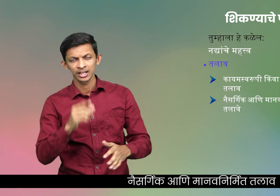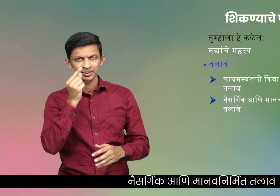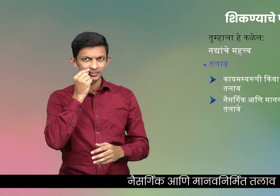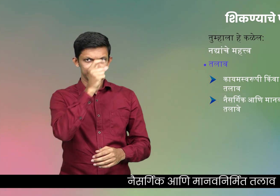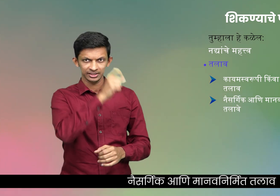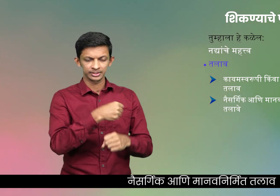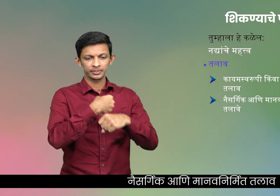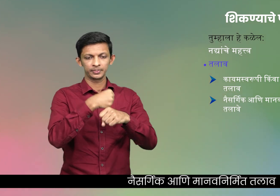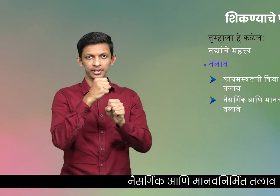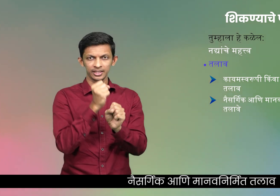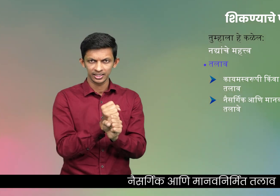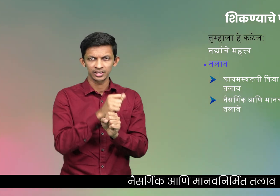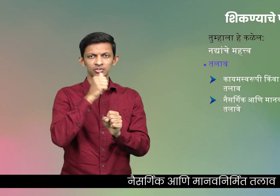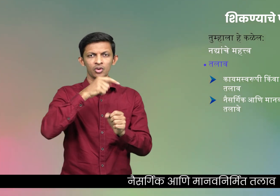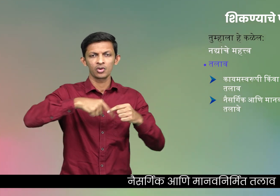नैसर्गिक आणि मानवनिर्मित तलाव.